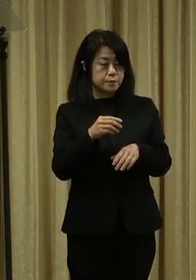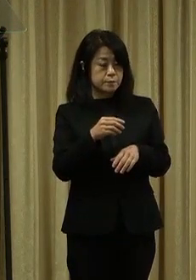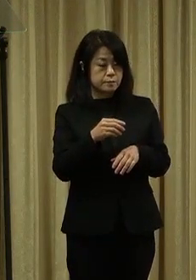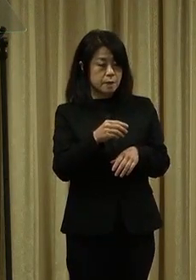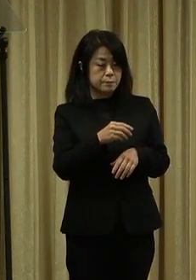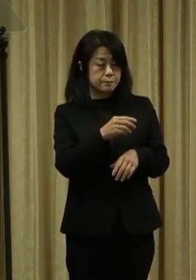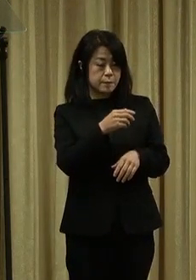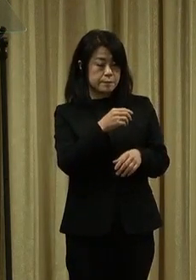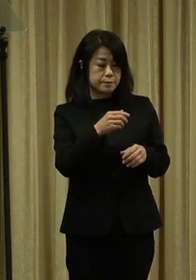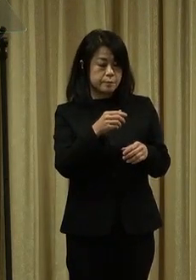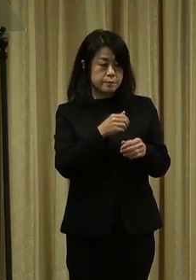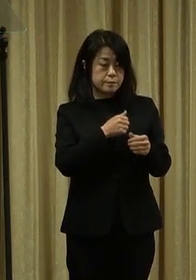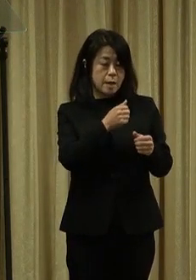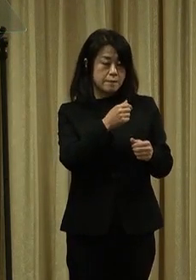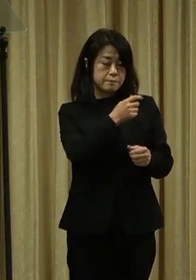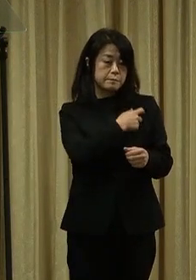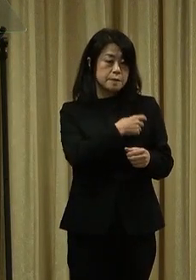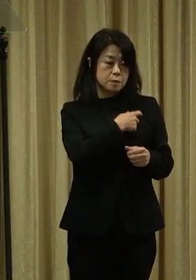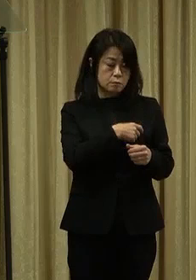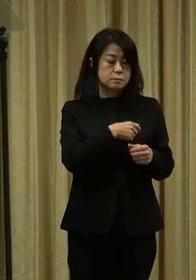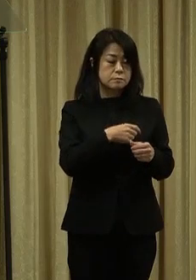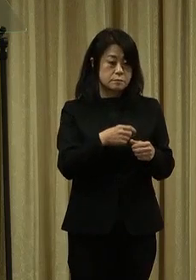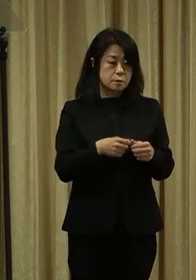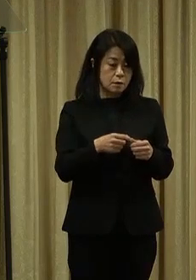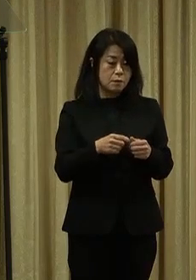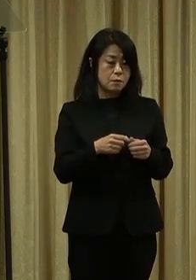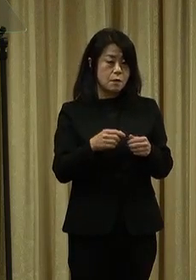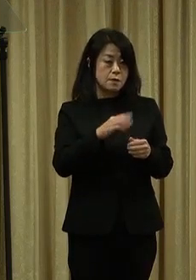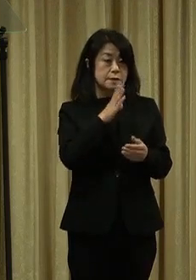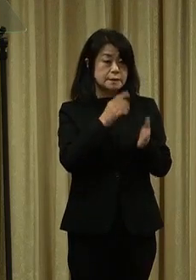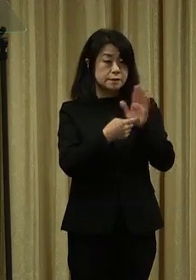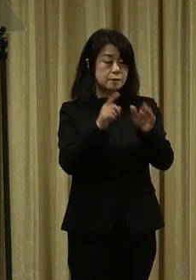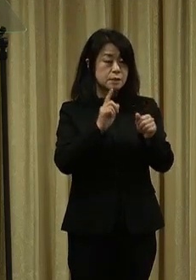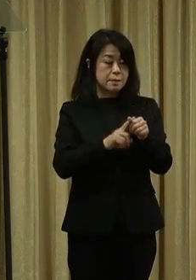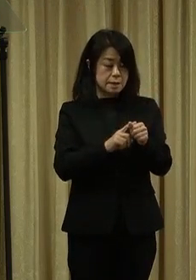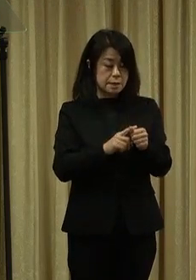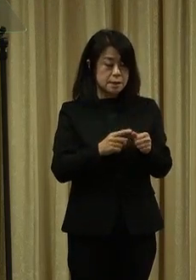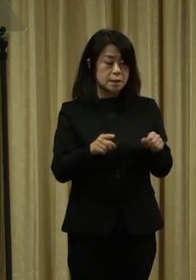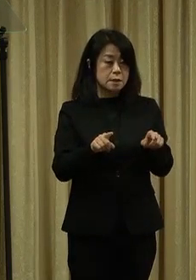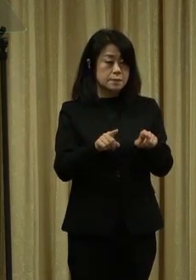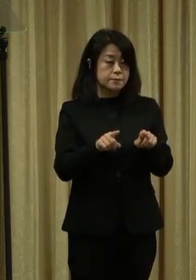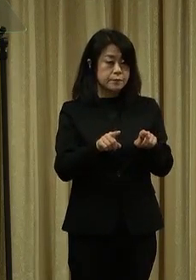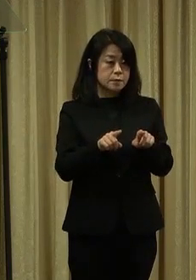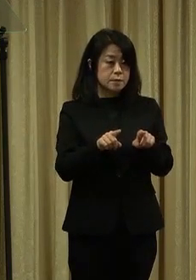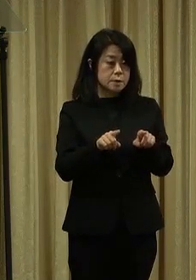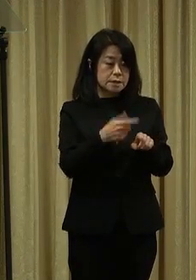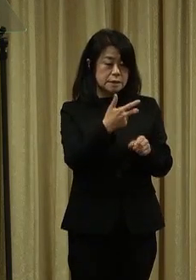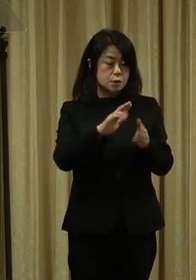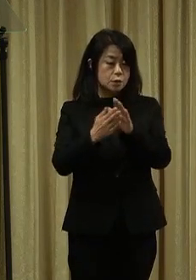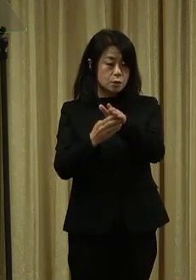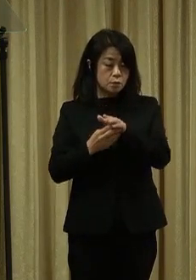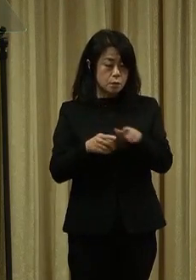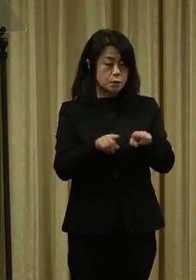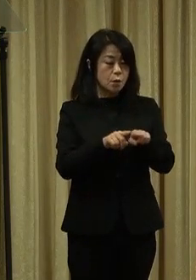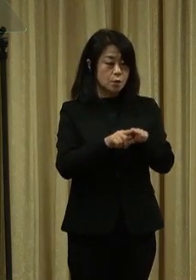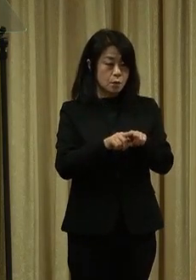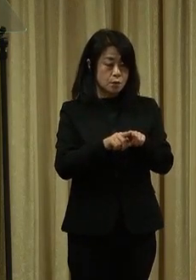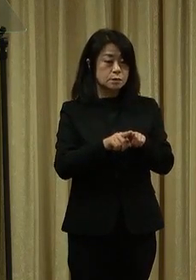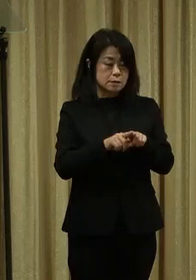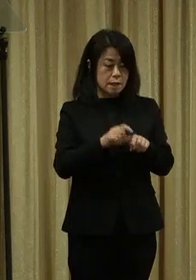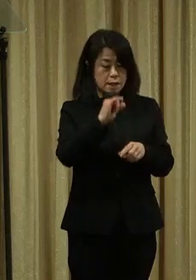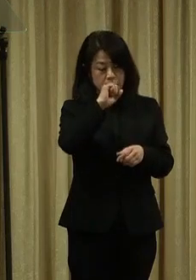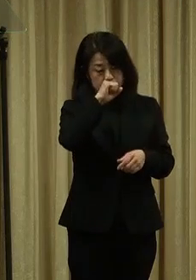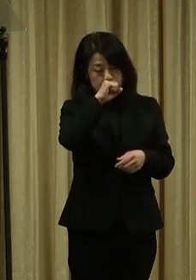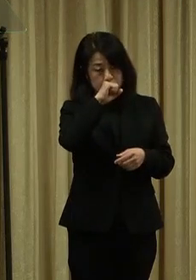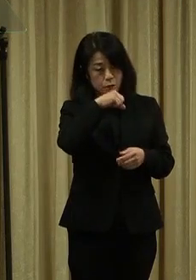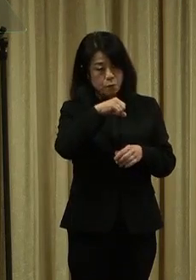県内の文化スポーツ施設の利便性向上に向け希望する市町村と共同調達により予約システムを構築いたします。